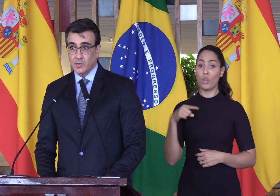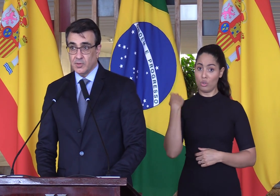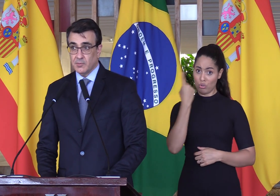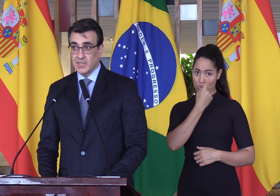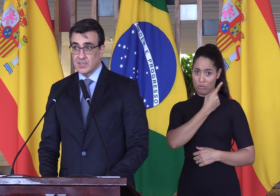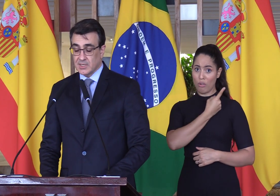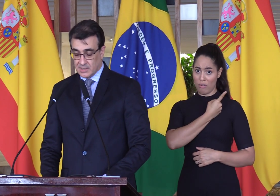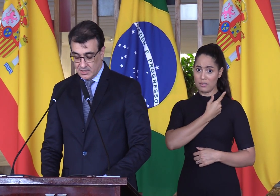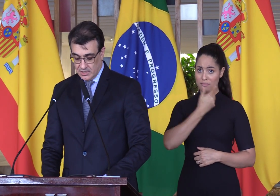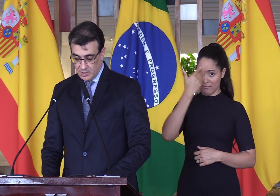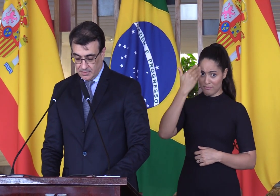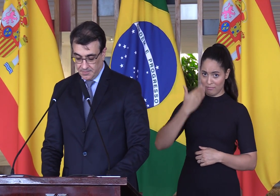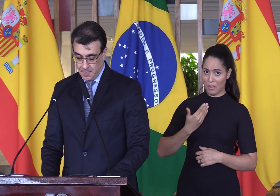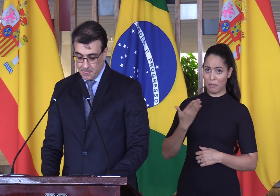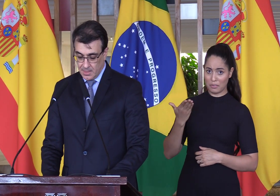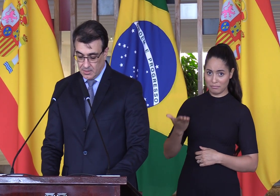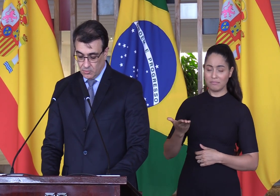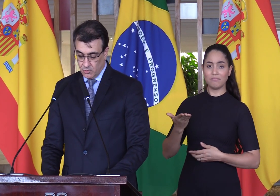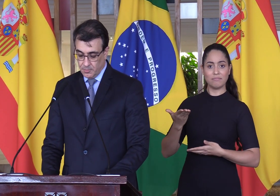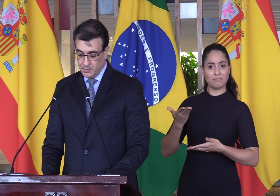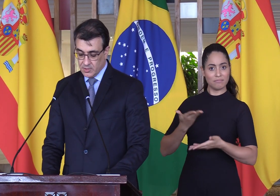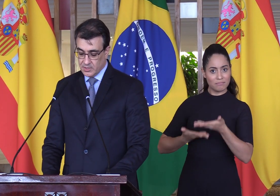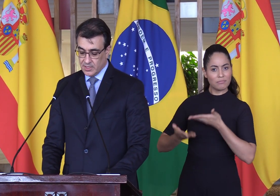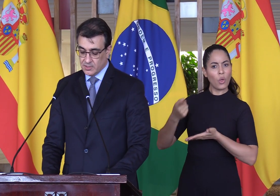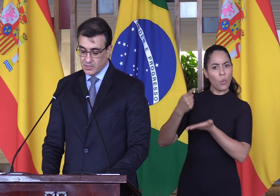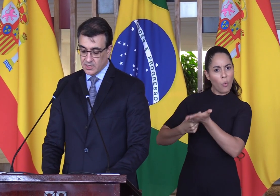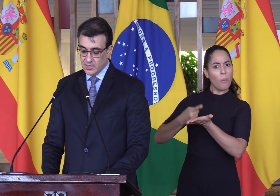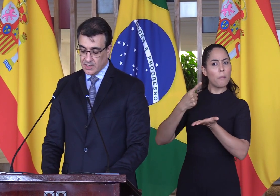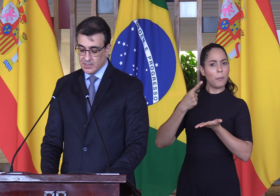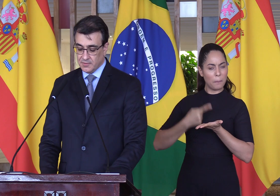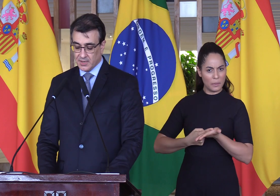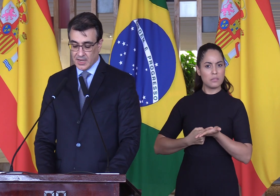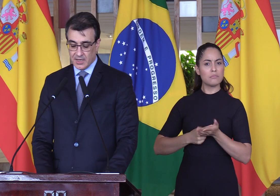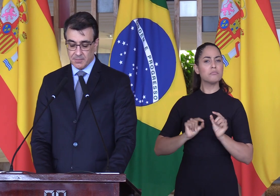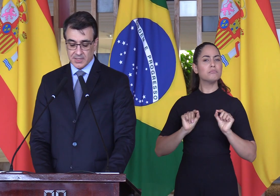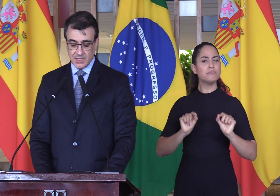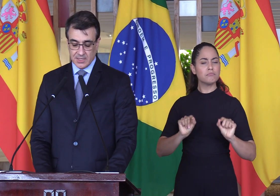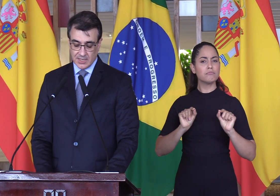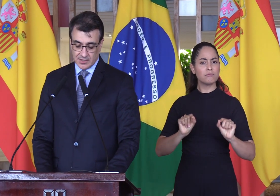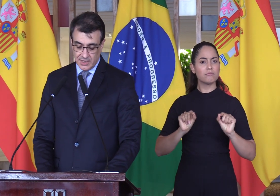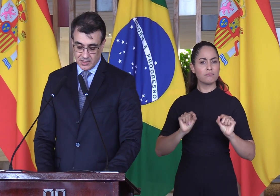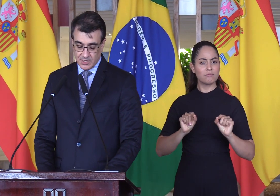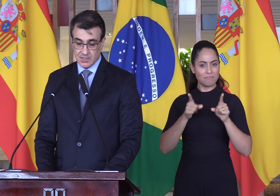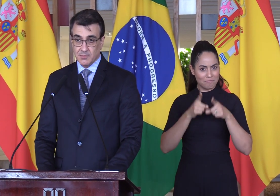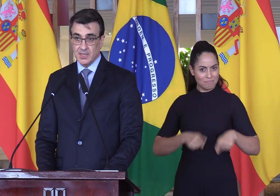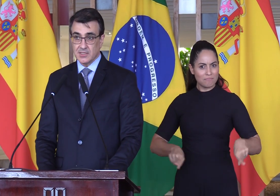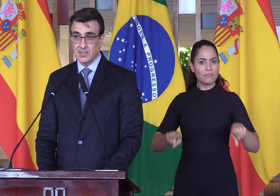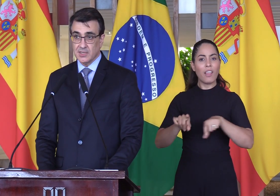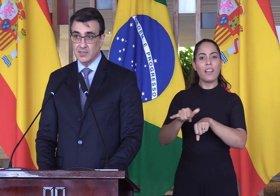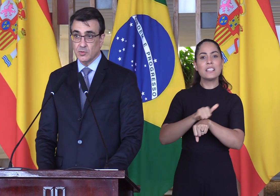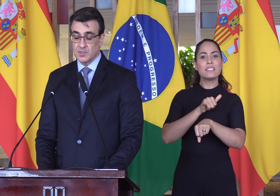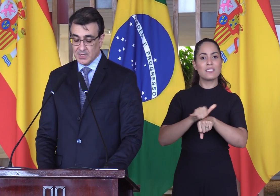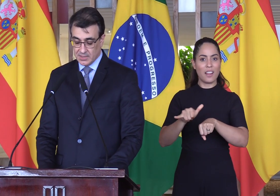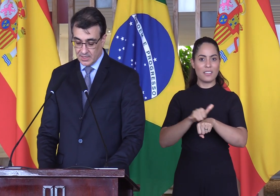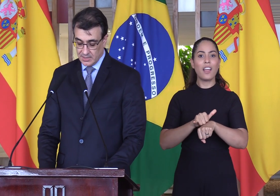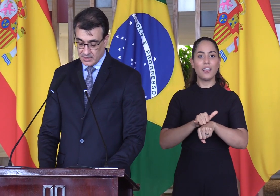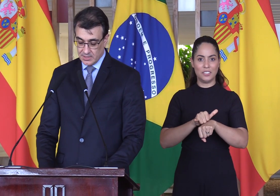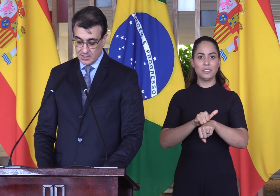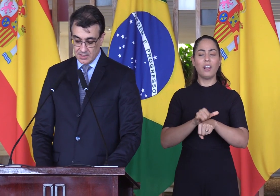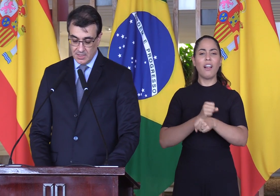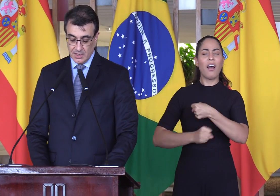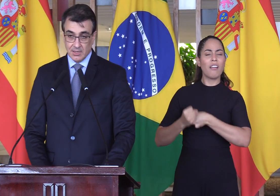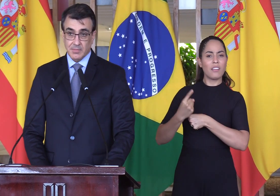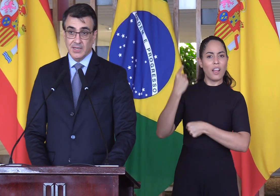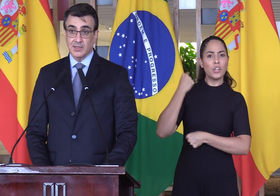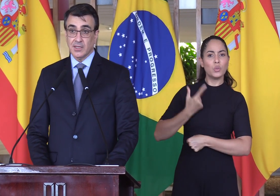eu e a ministra Arantia, o compromisso de intensificar a parceria estratégica estabelecida em 2003.